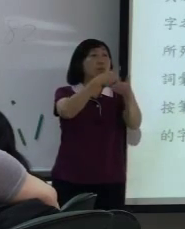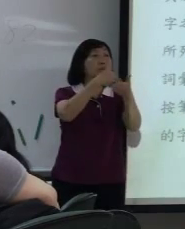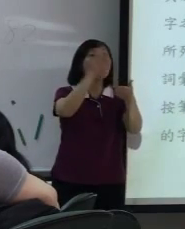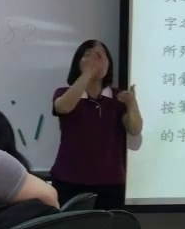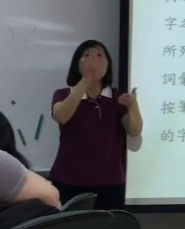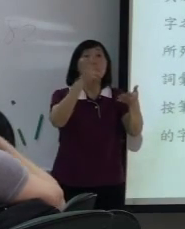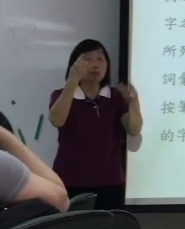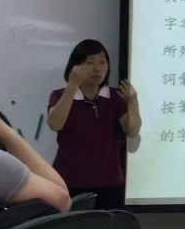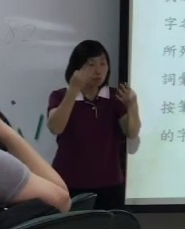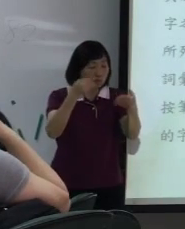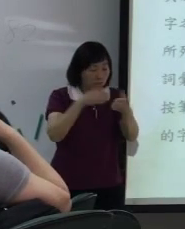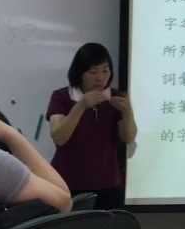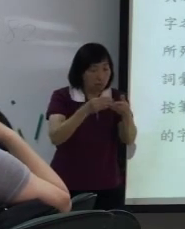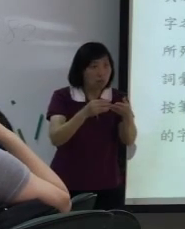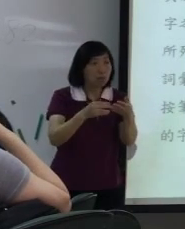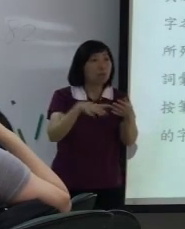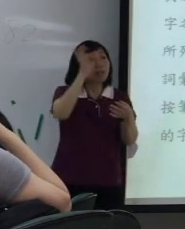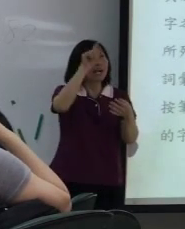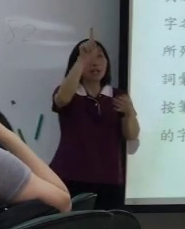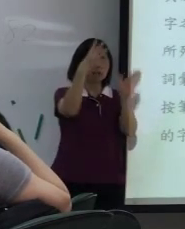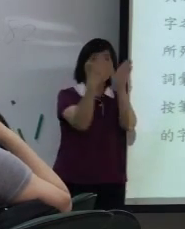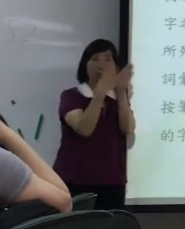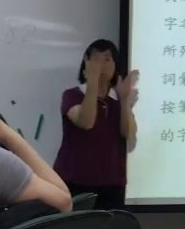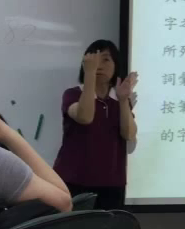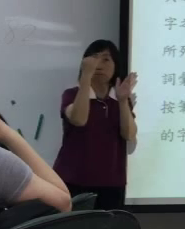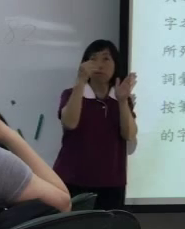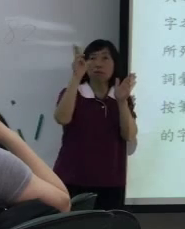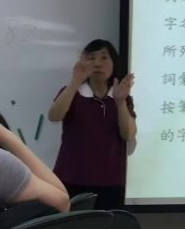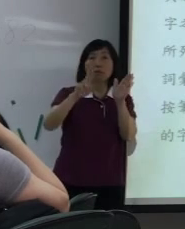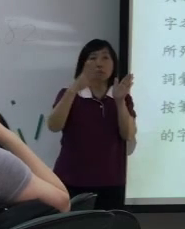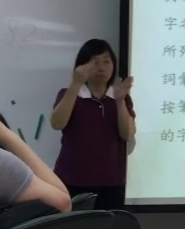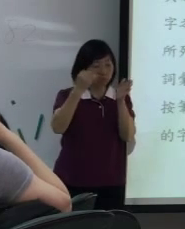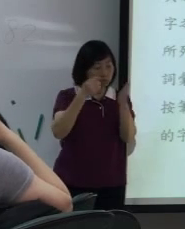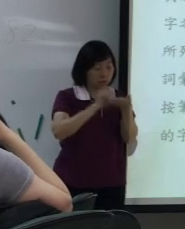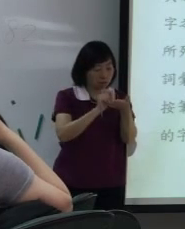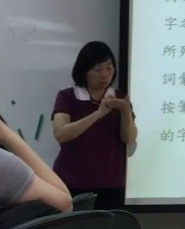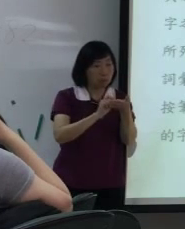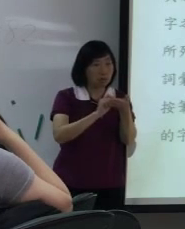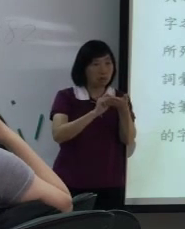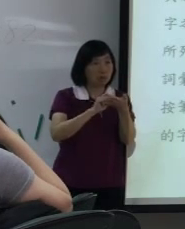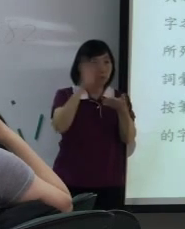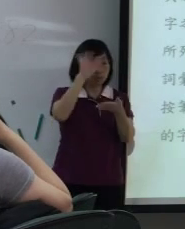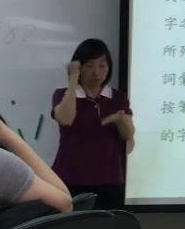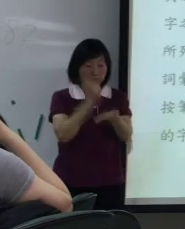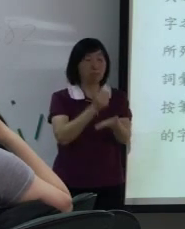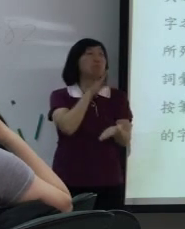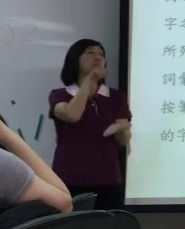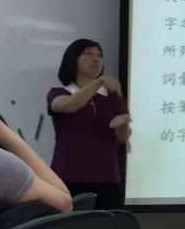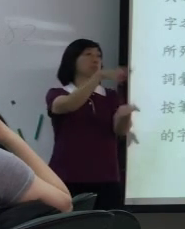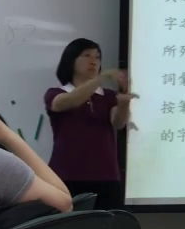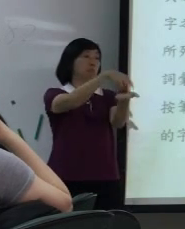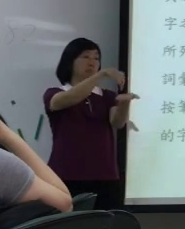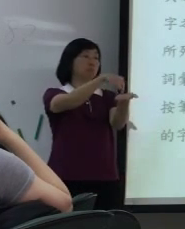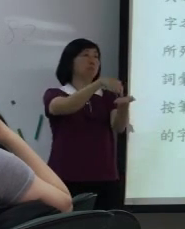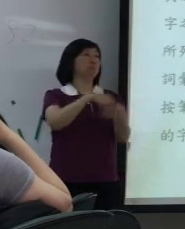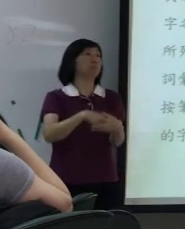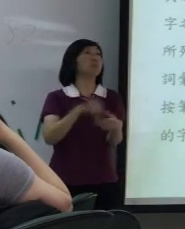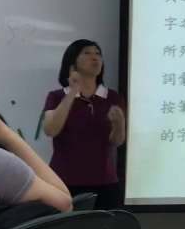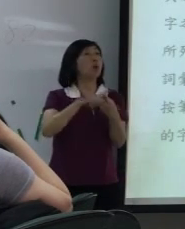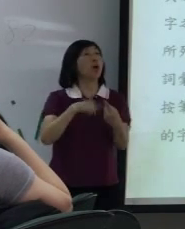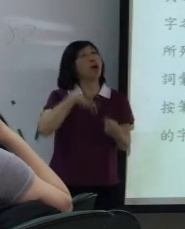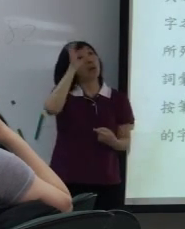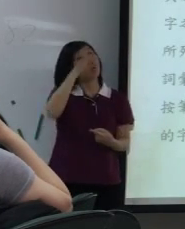第一个字几画，然后你去找几画，你就可以查到几